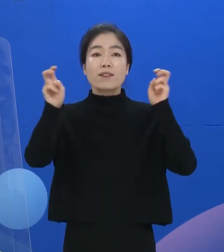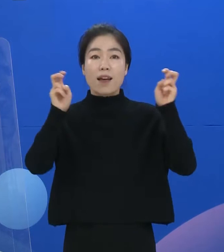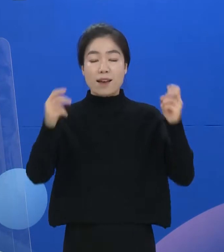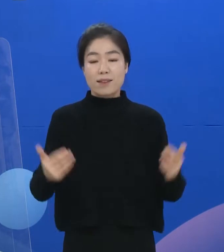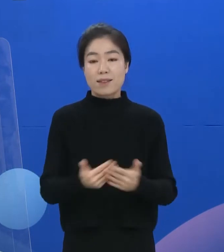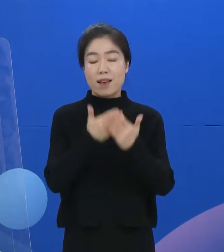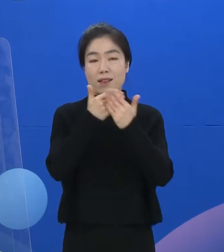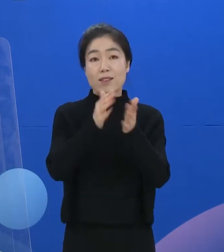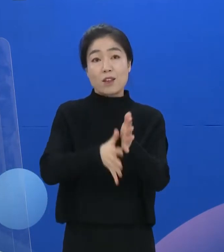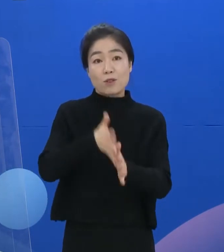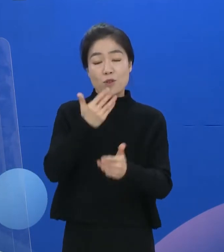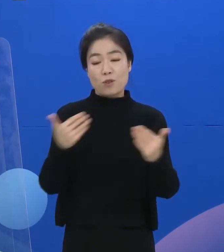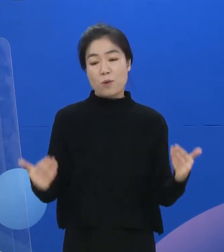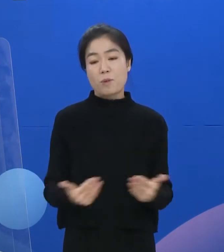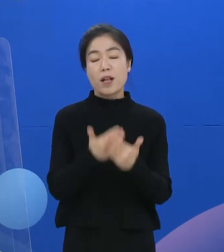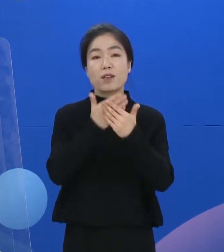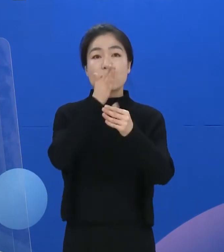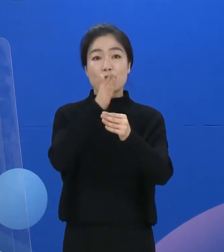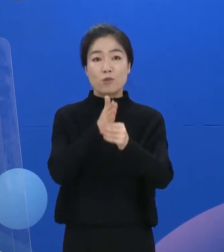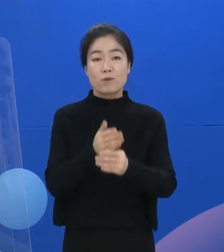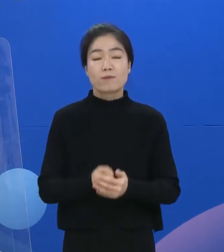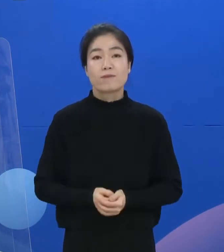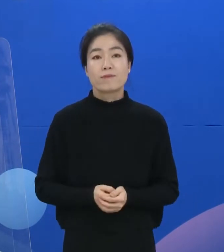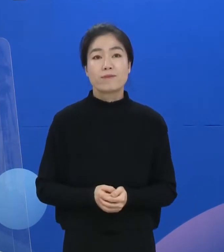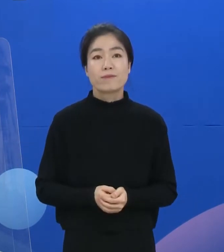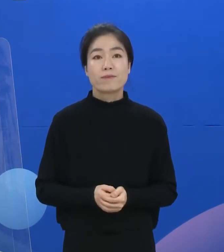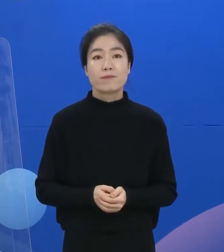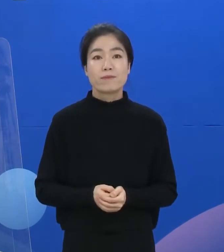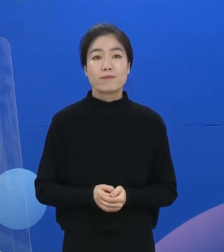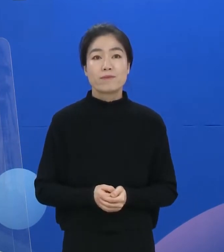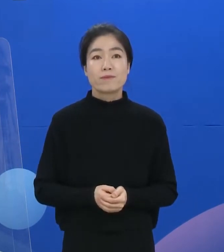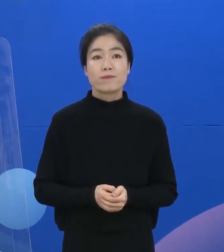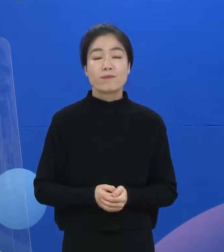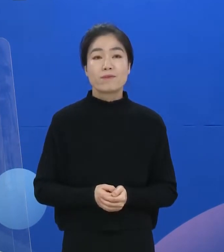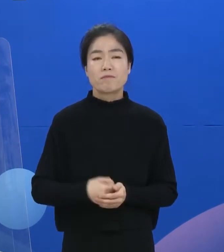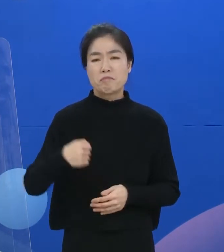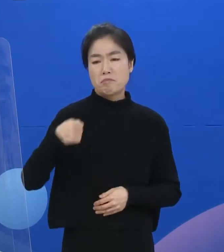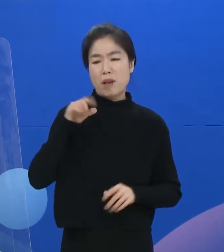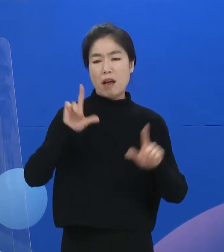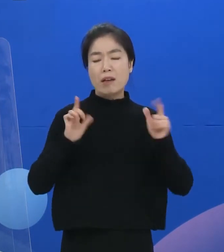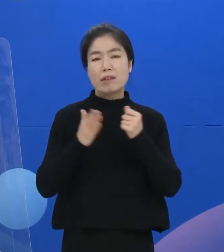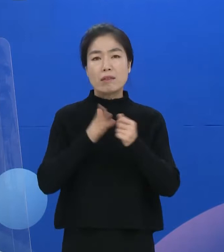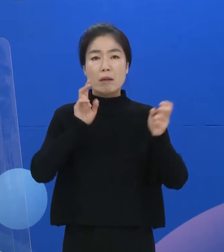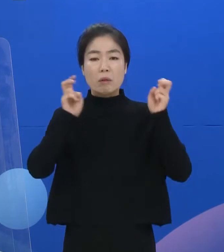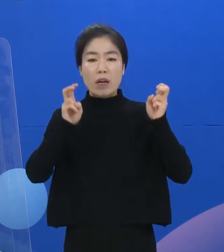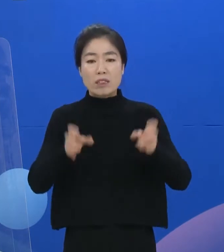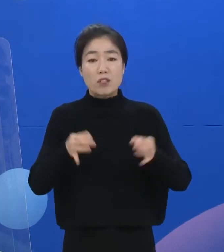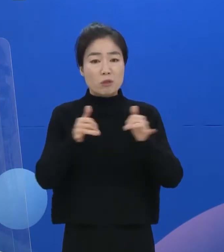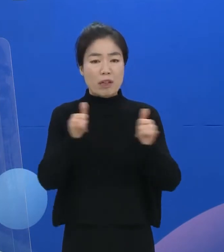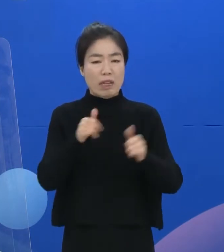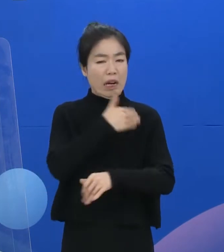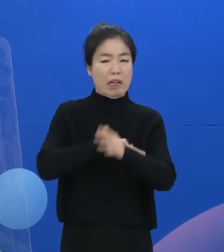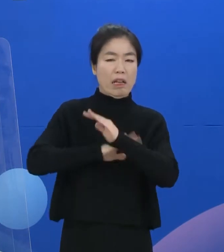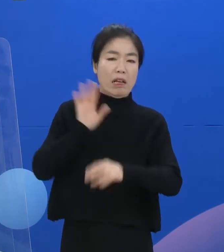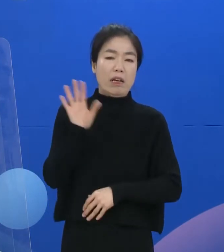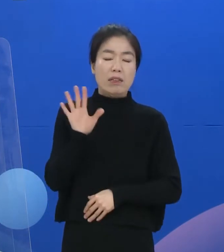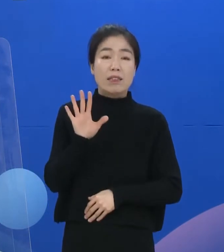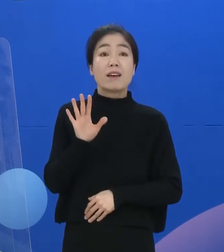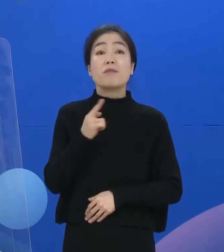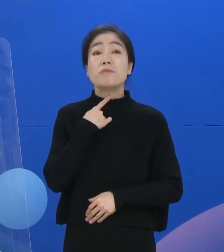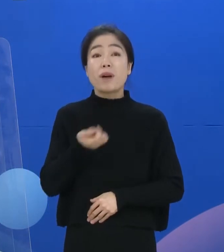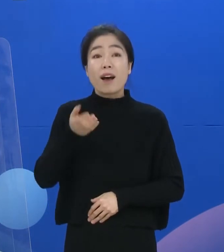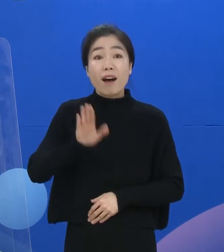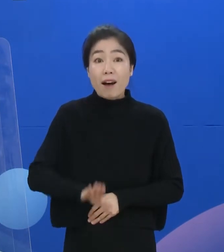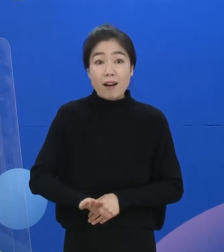마음 편한 도시 노동이 존중받고 기업하기 좋은 노사 상생 도시로 돌아가고 있습니다